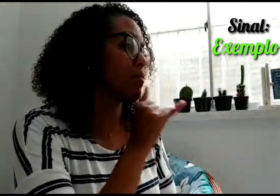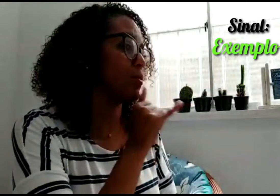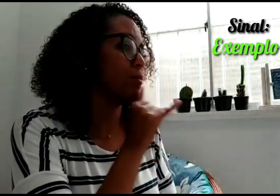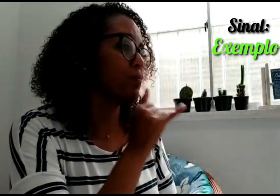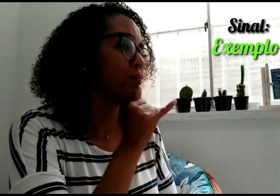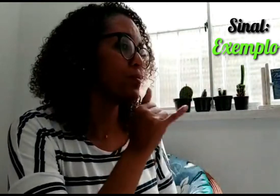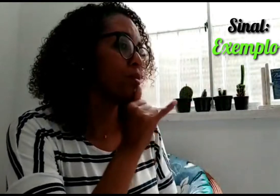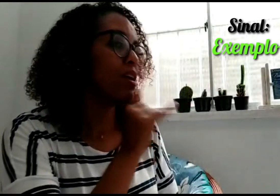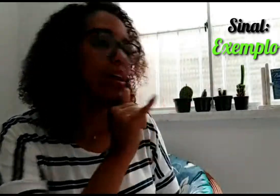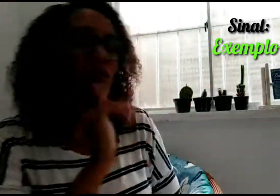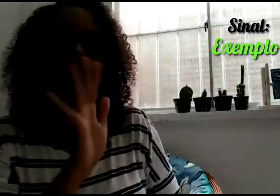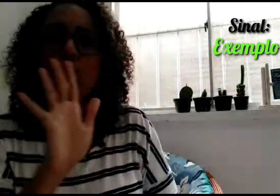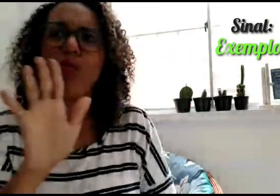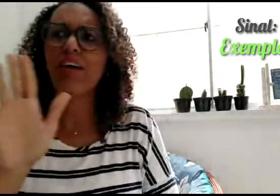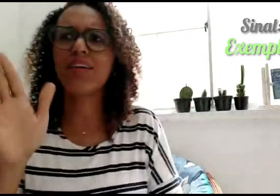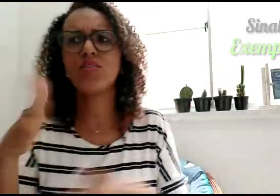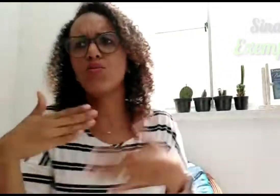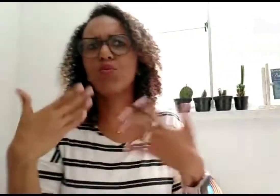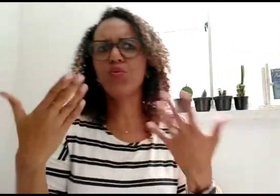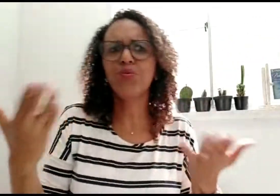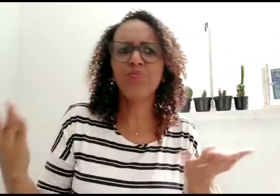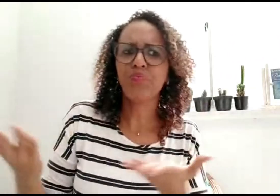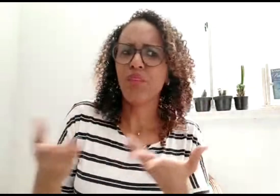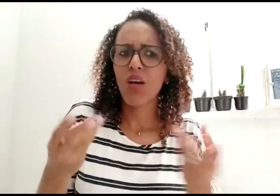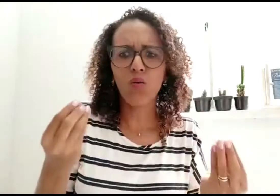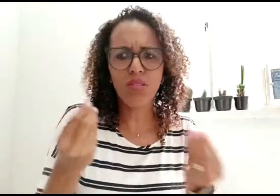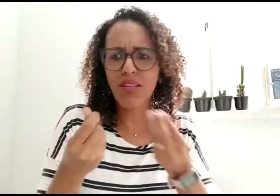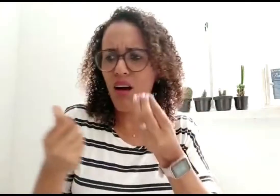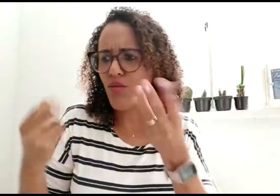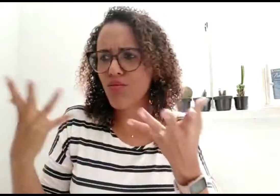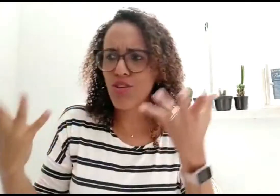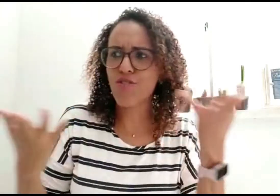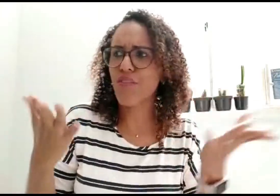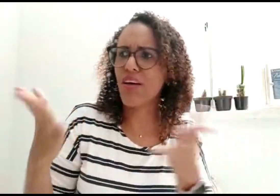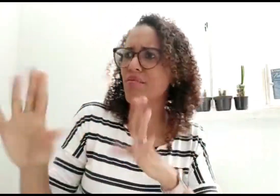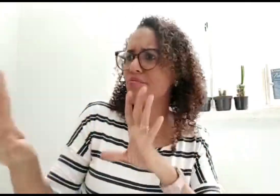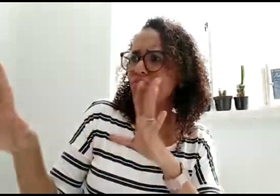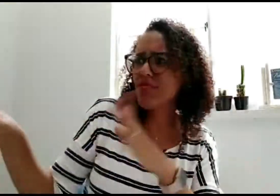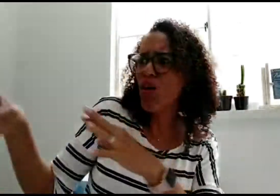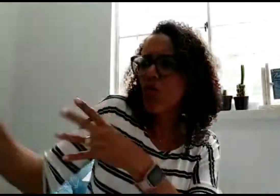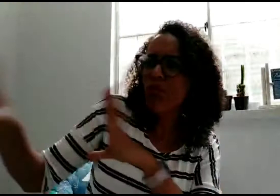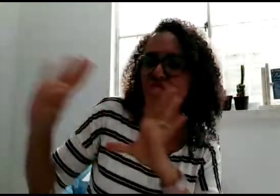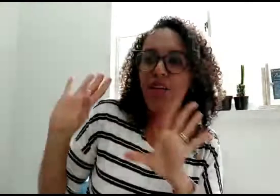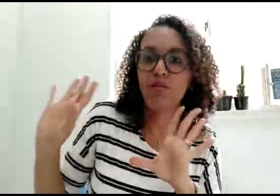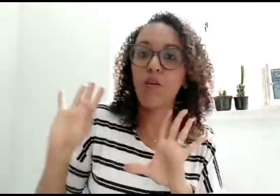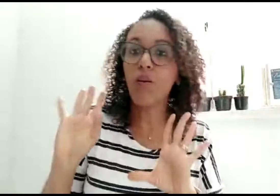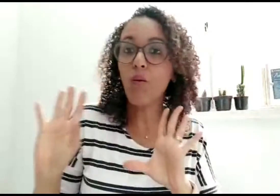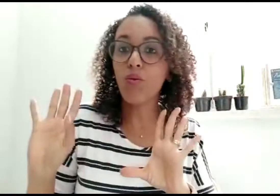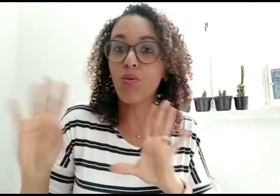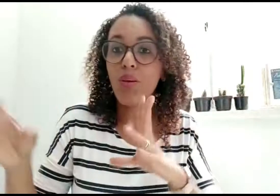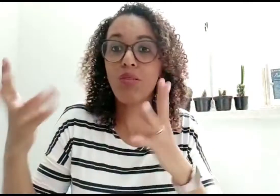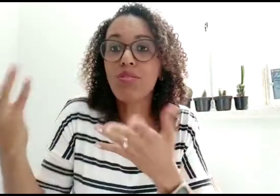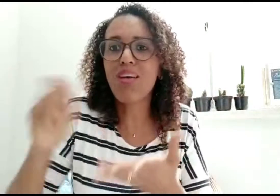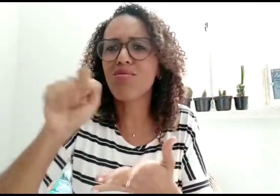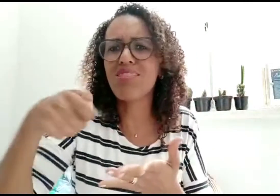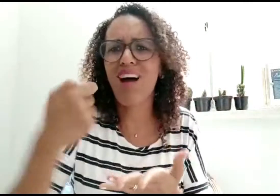Exemplo. Eu não conheço o sinal, deixa eu ver, de algum objeto que eu encontro e não sei o